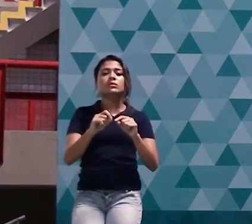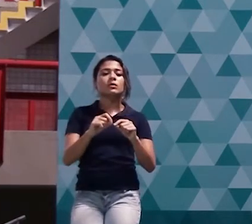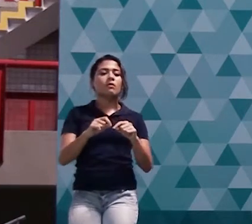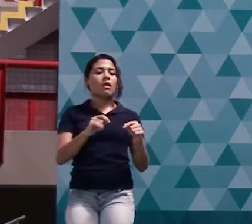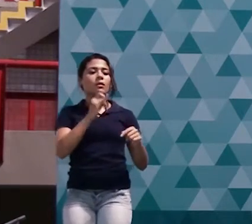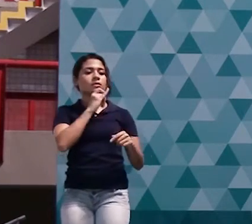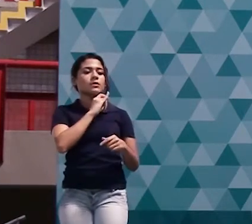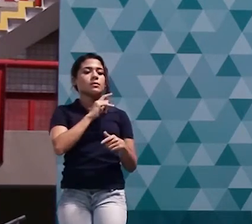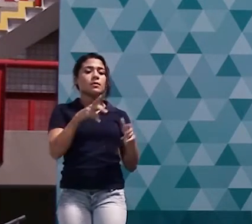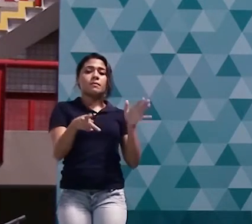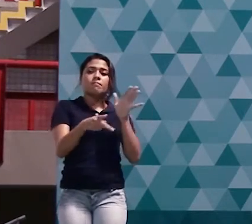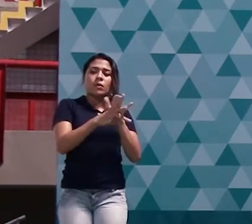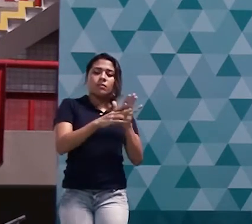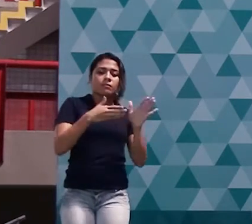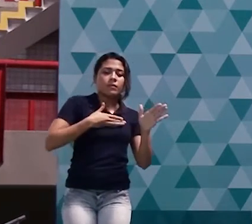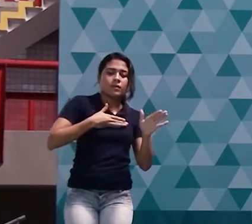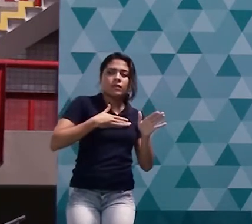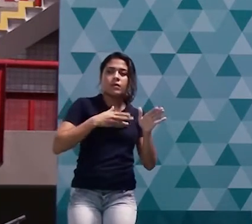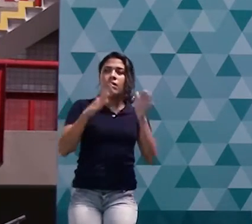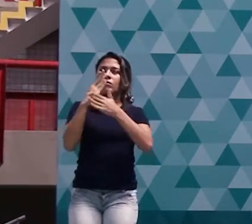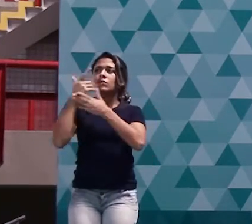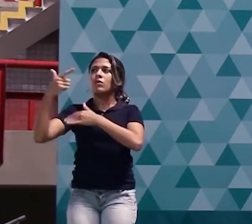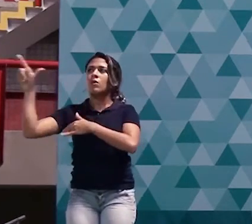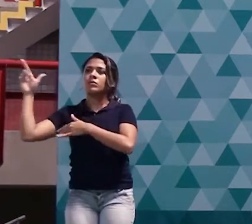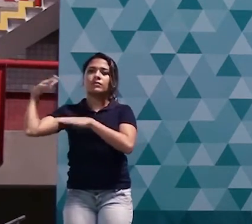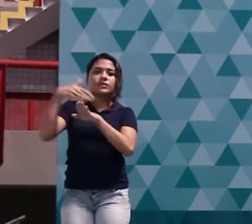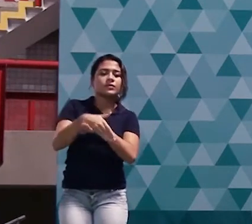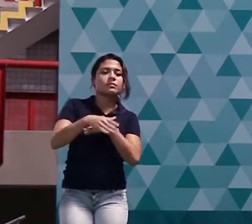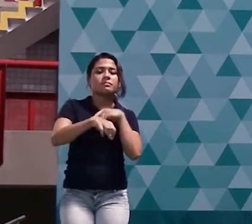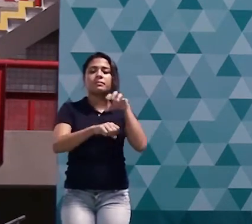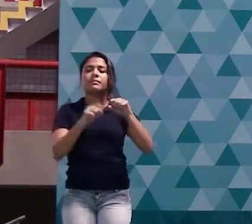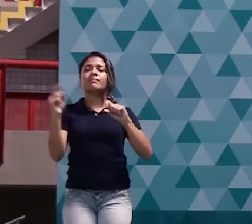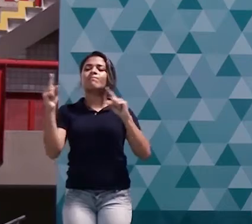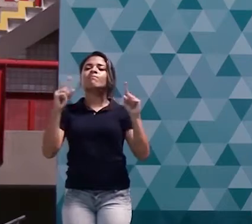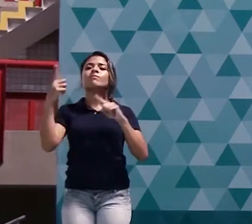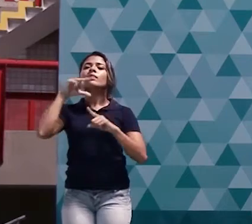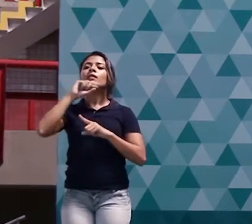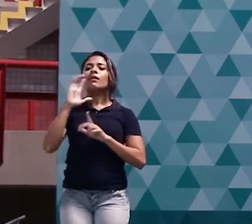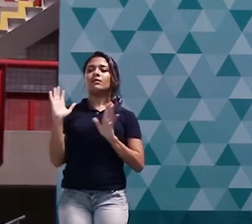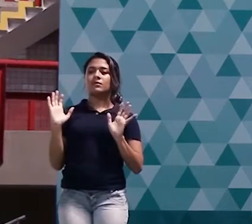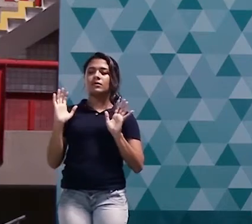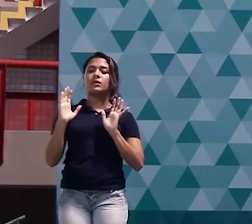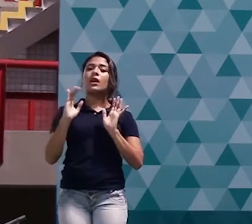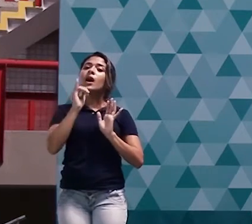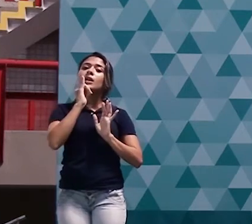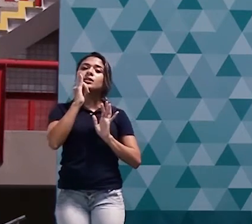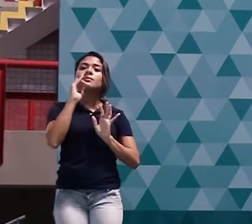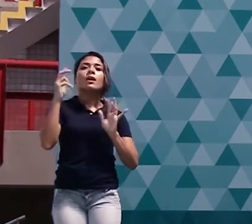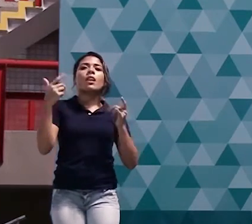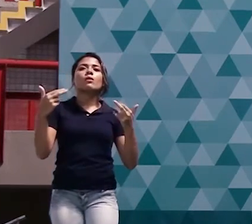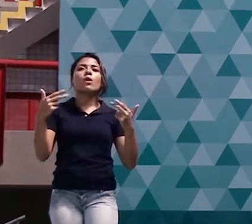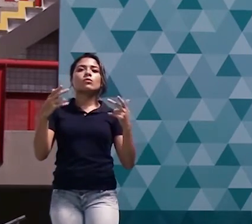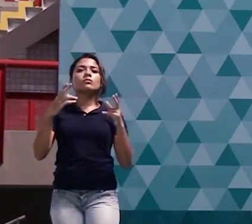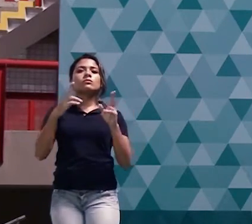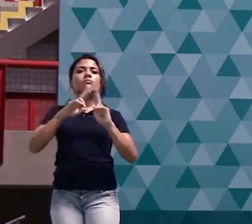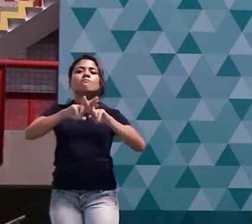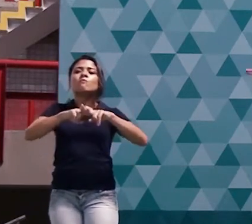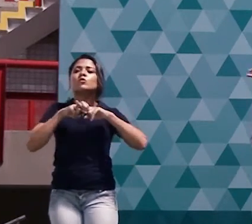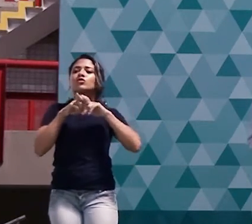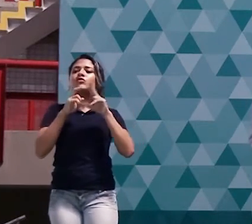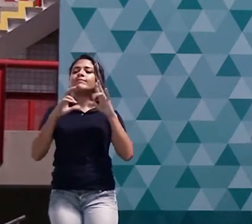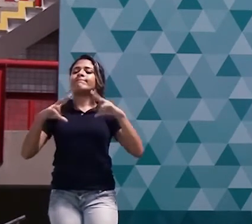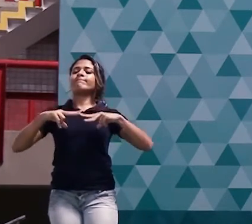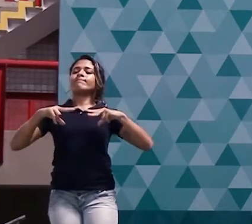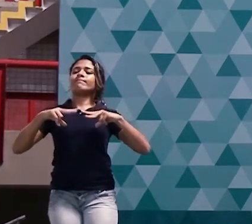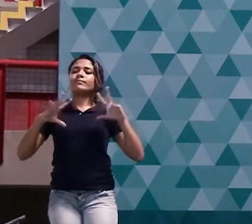da região mineradora. Não tem nada a ver com a questão colonial. São motivos particulares. Aí o rei resolve. O